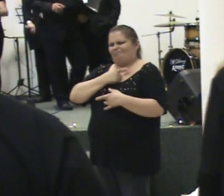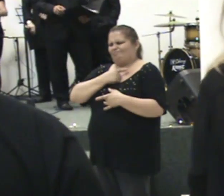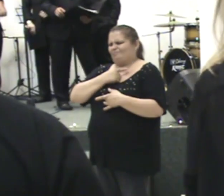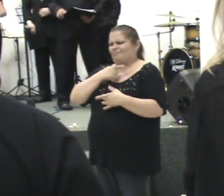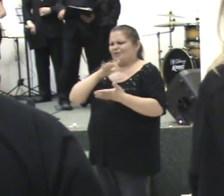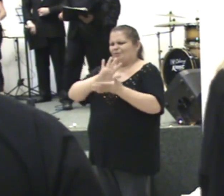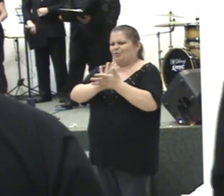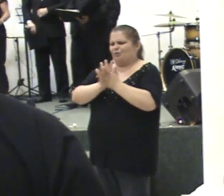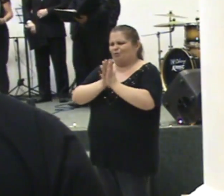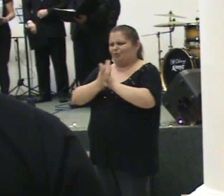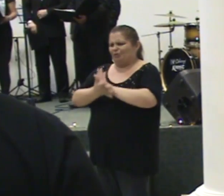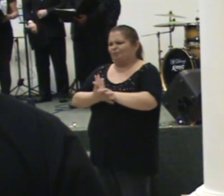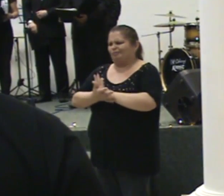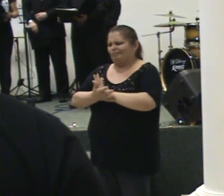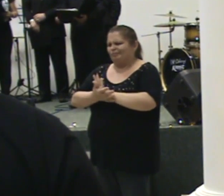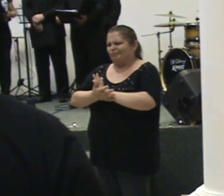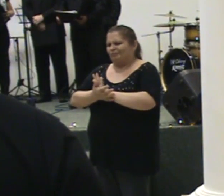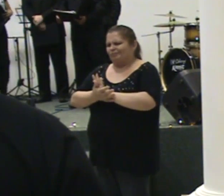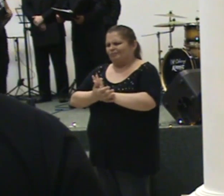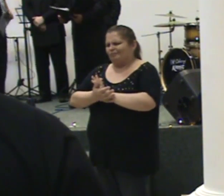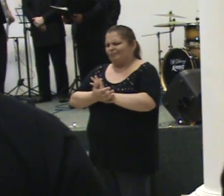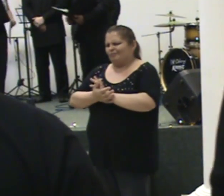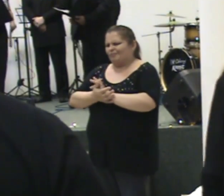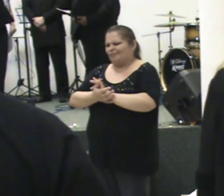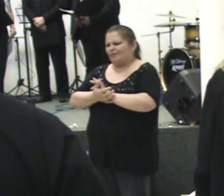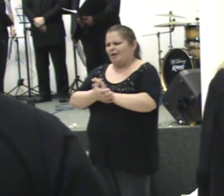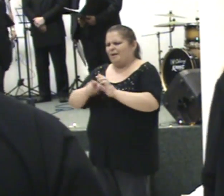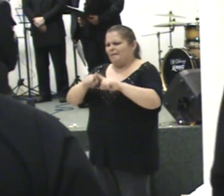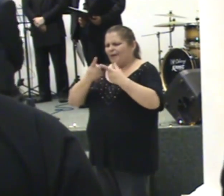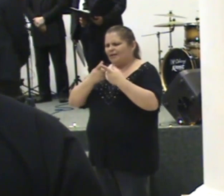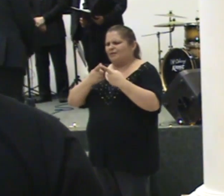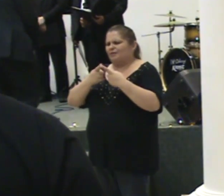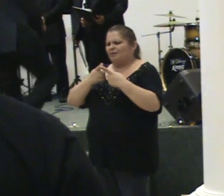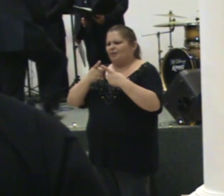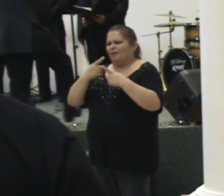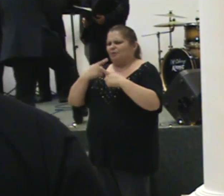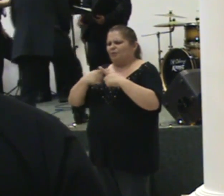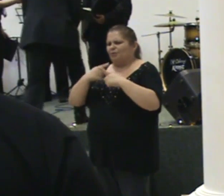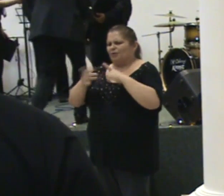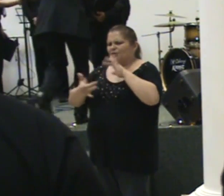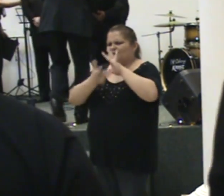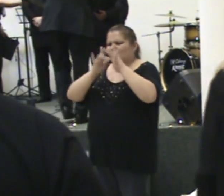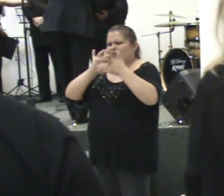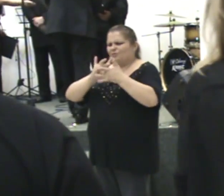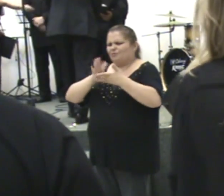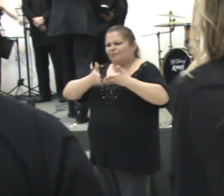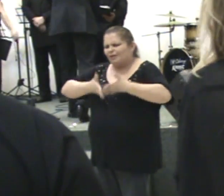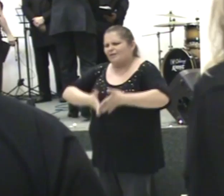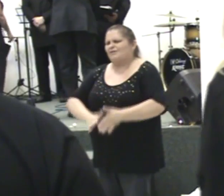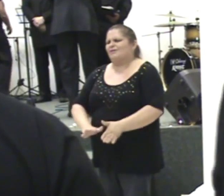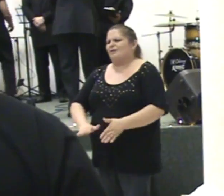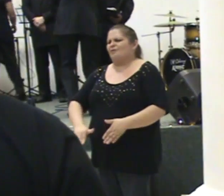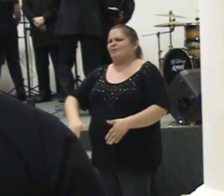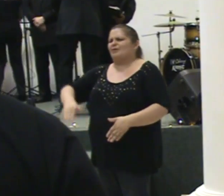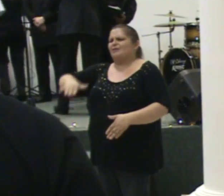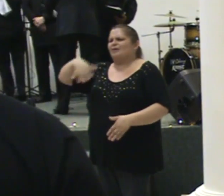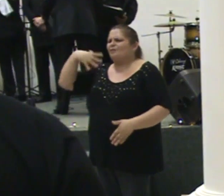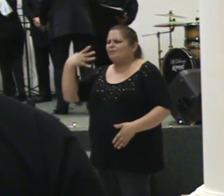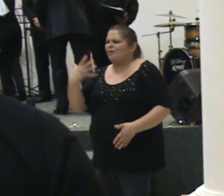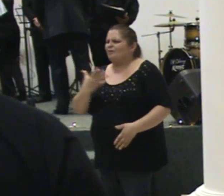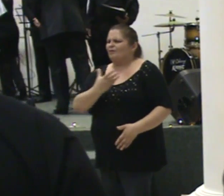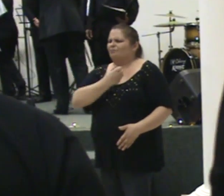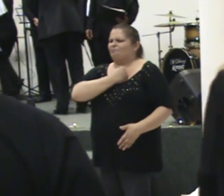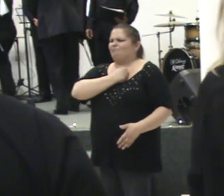porque Jesus nasceu, nós podemos crer no amanhã. Porque Jesus morreu naquela cruz por nós, nós podemos crer no